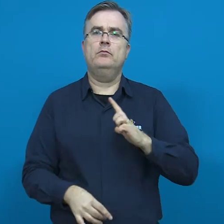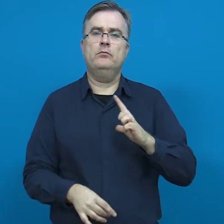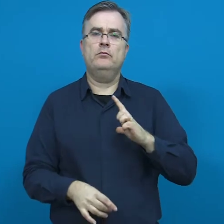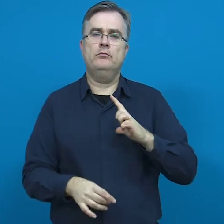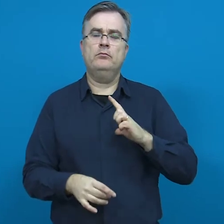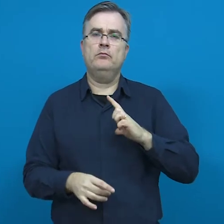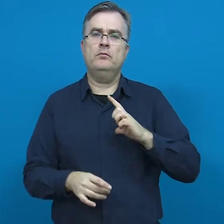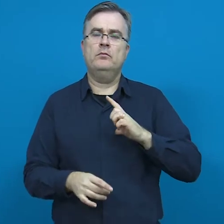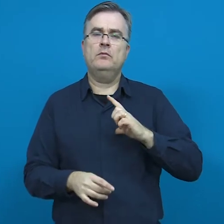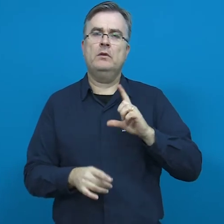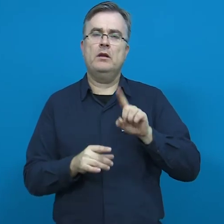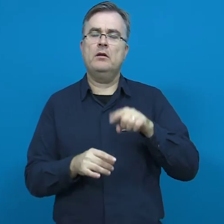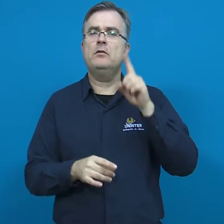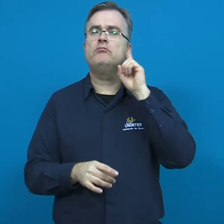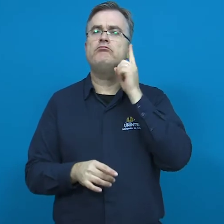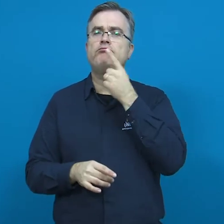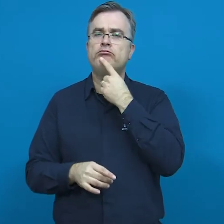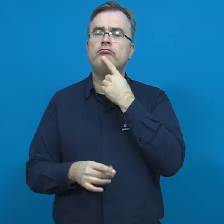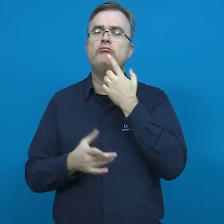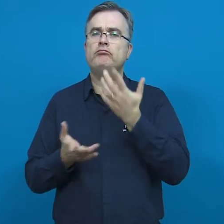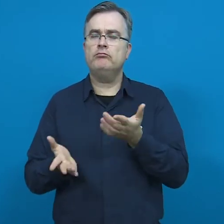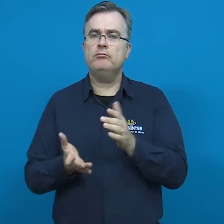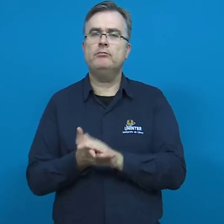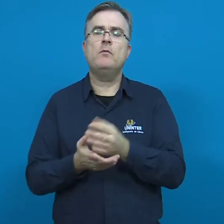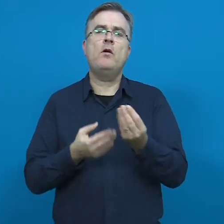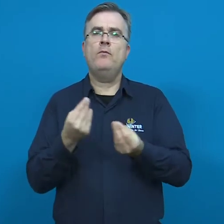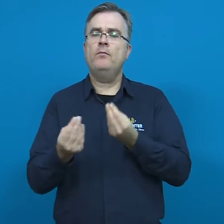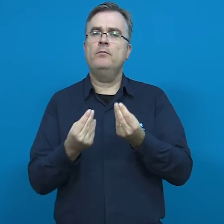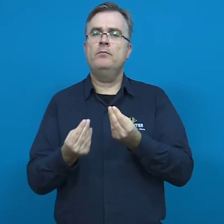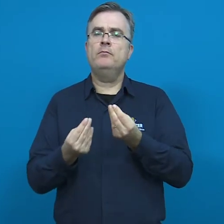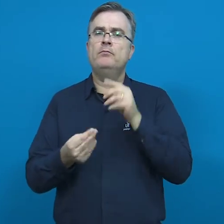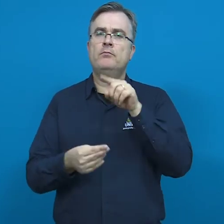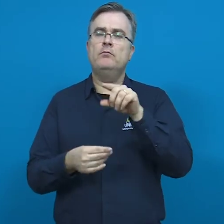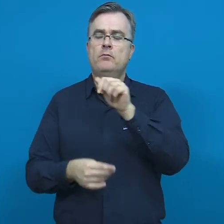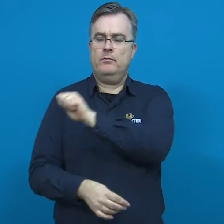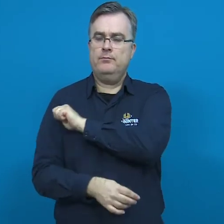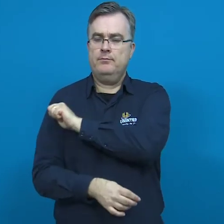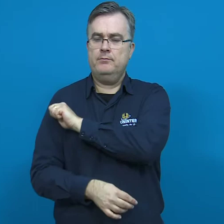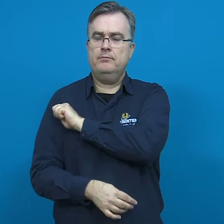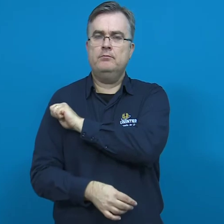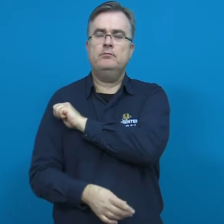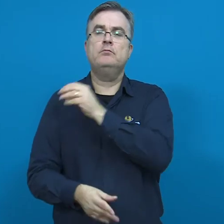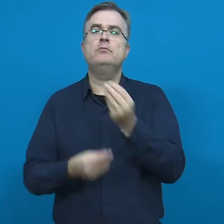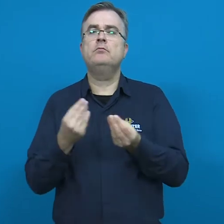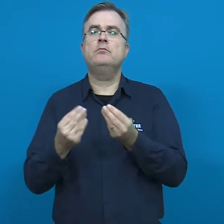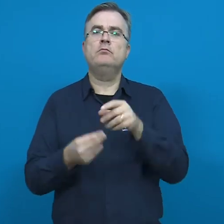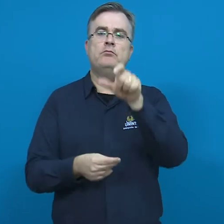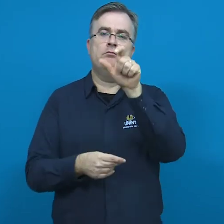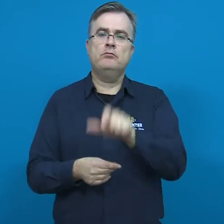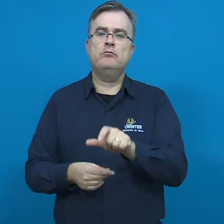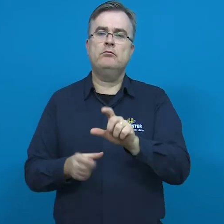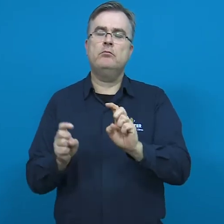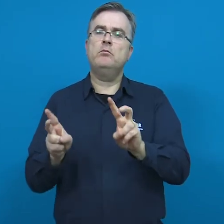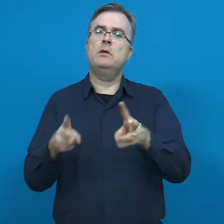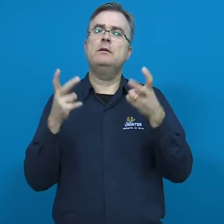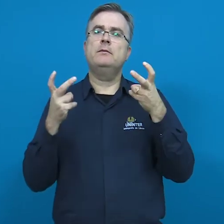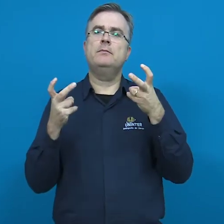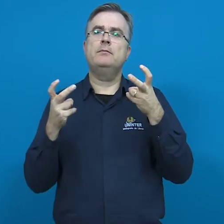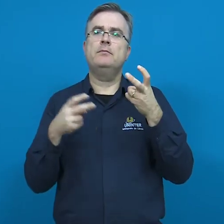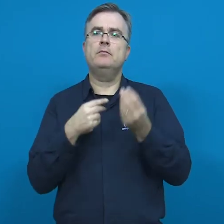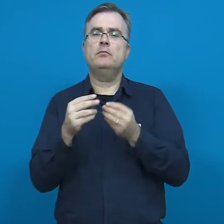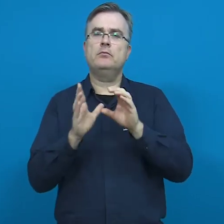que tenha a deficiência auditiva, né? Como é que esse aluno, né, como é que esse